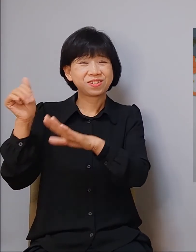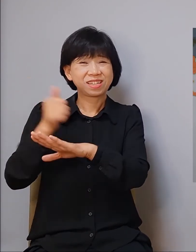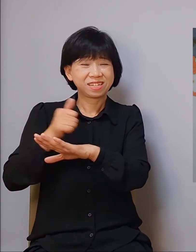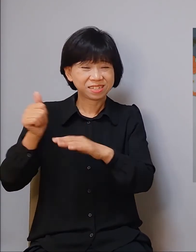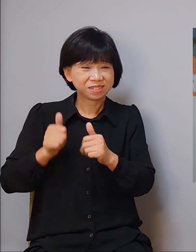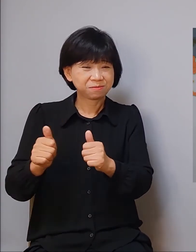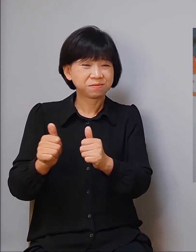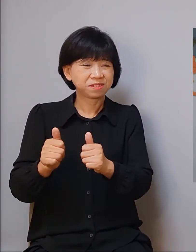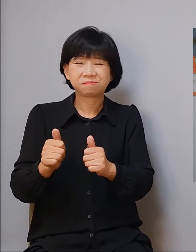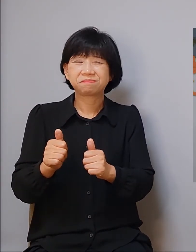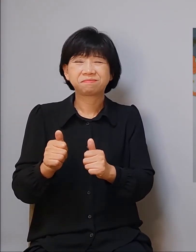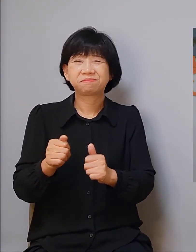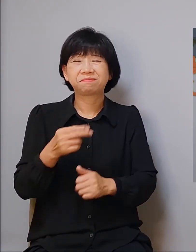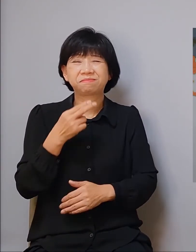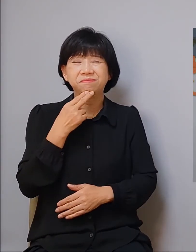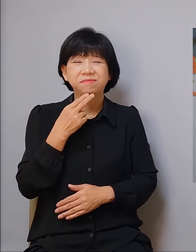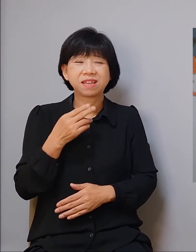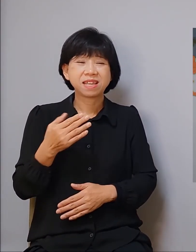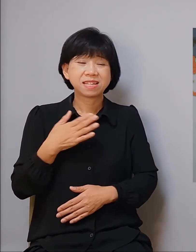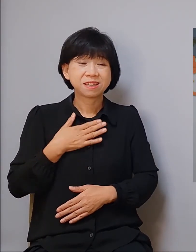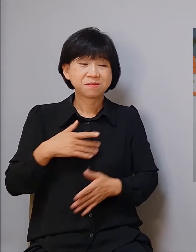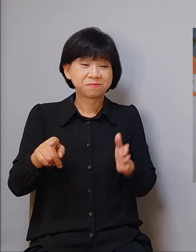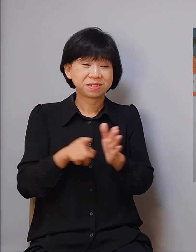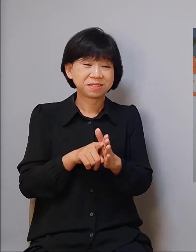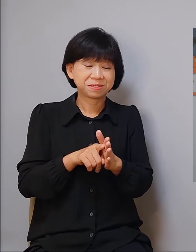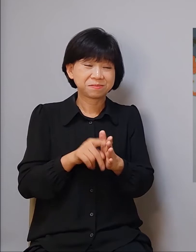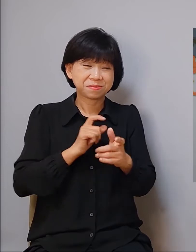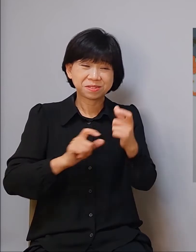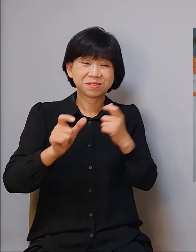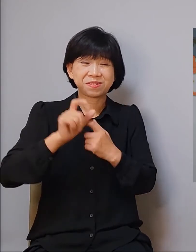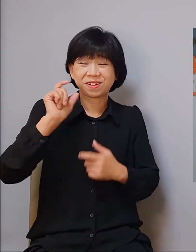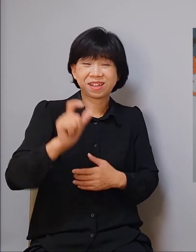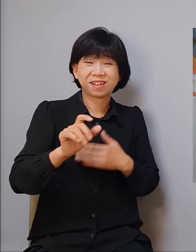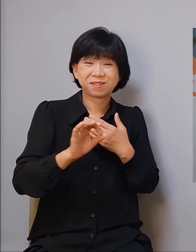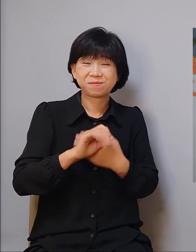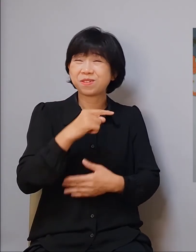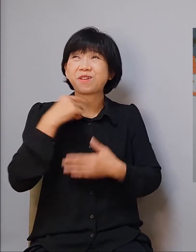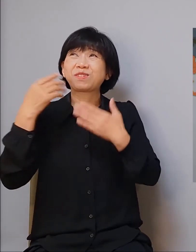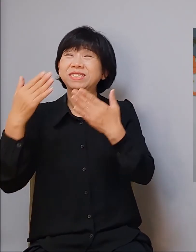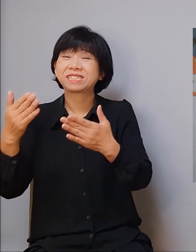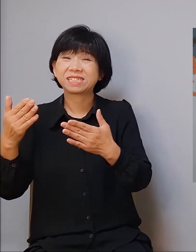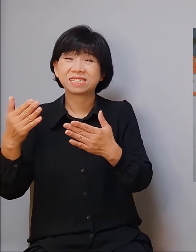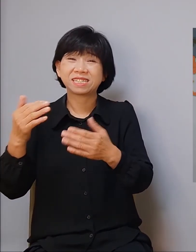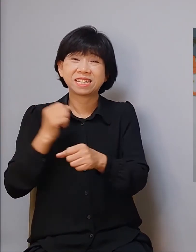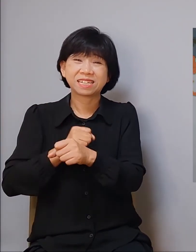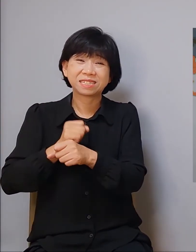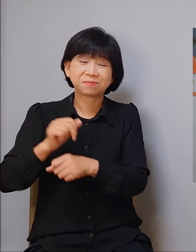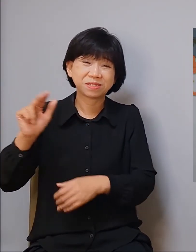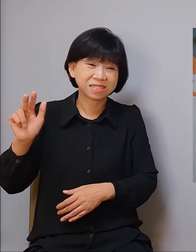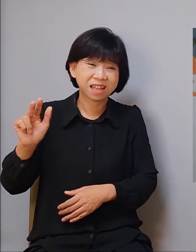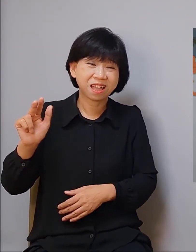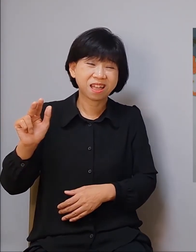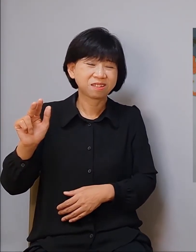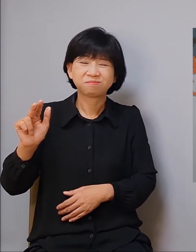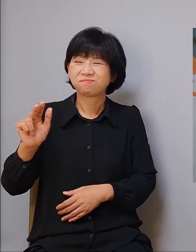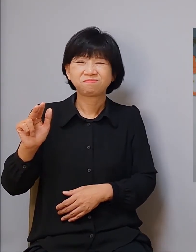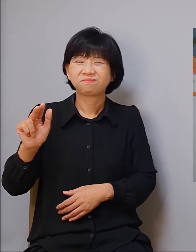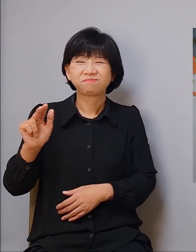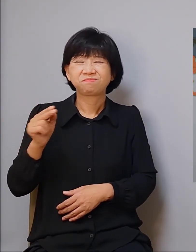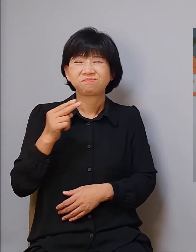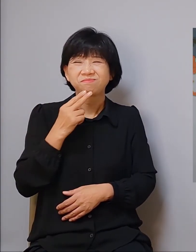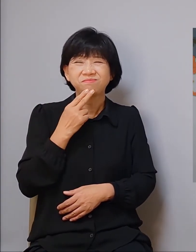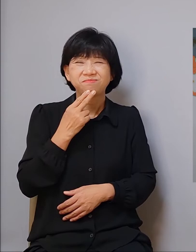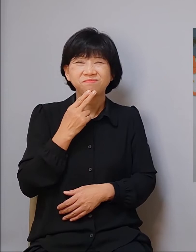없습니다. 제가 더 믿음이 좋아지면 헌신과 봉사를 더 열심히 하겠습니다. 안타깝지만 이런